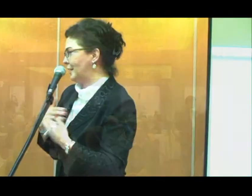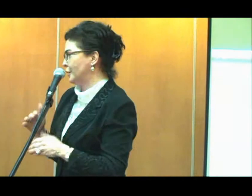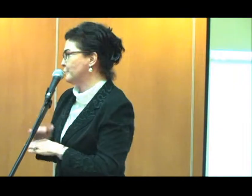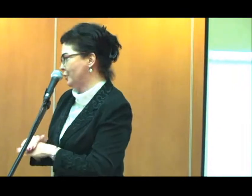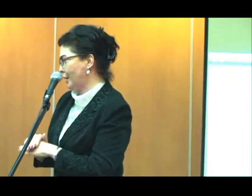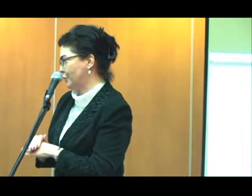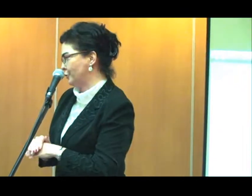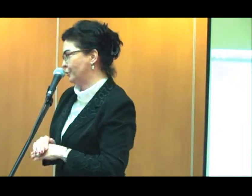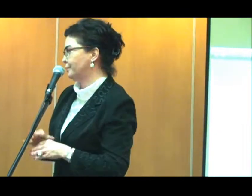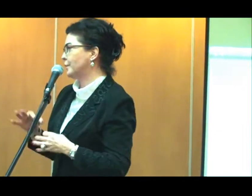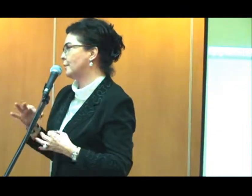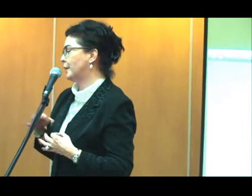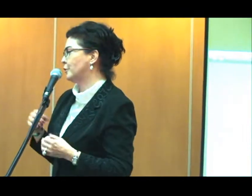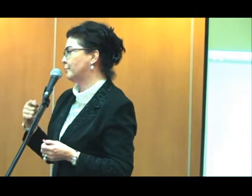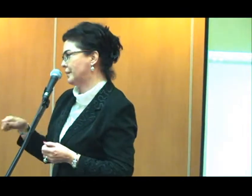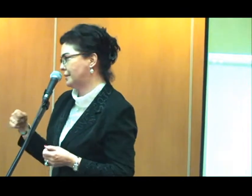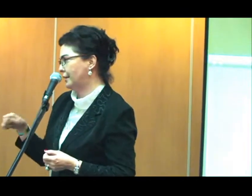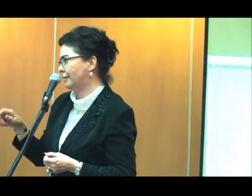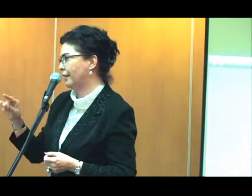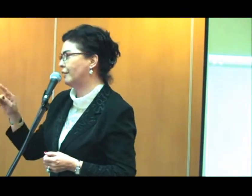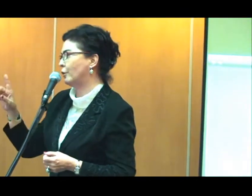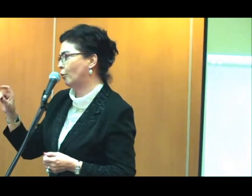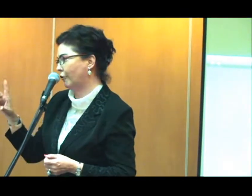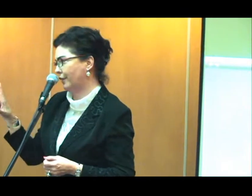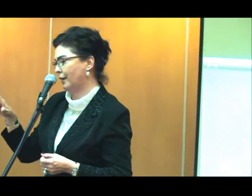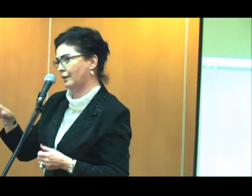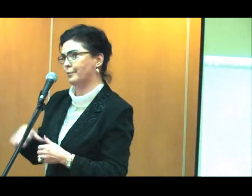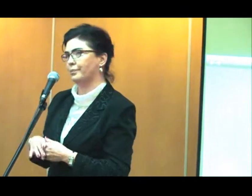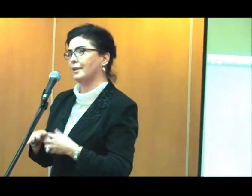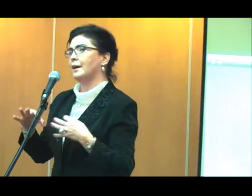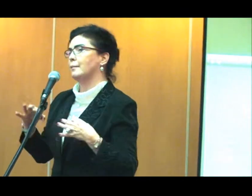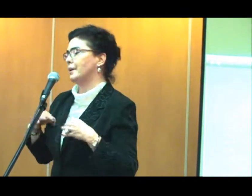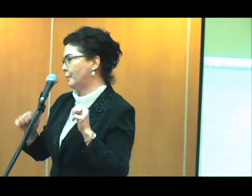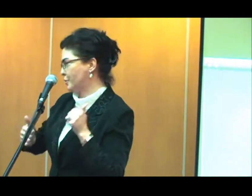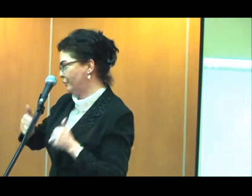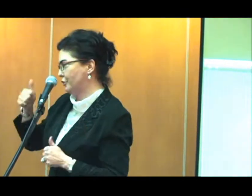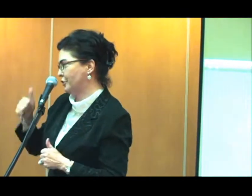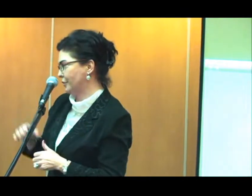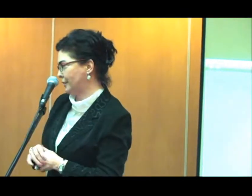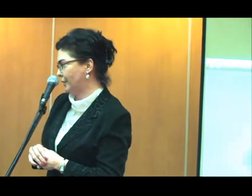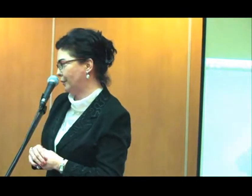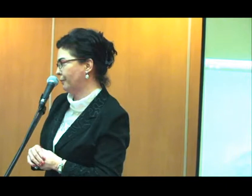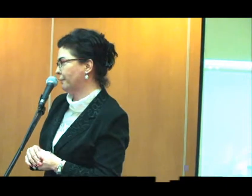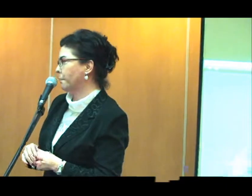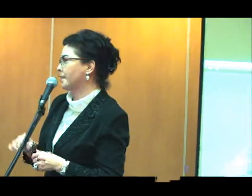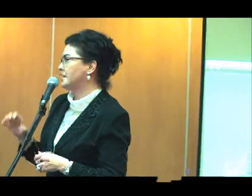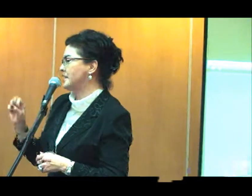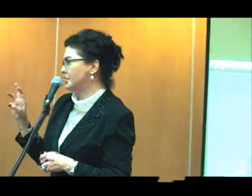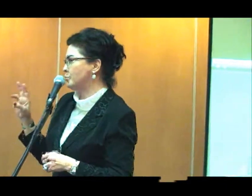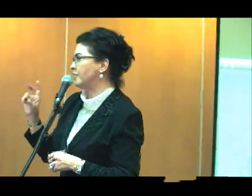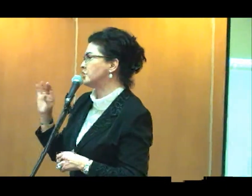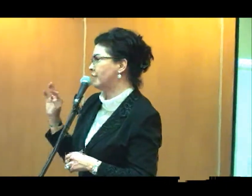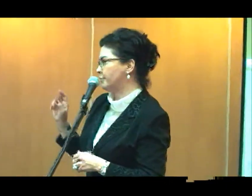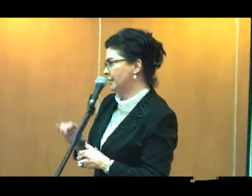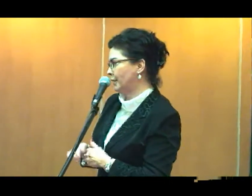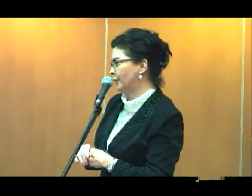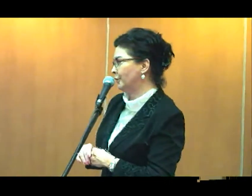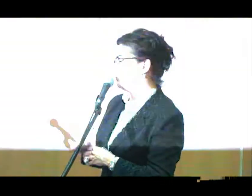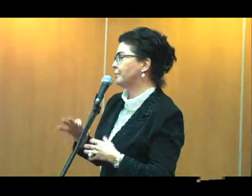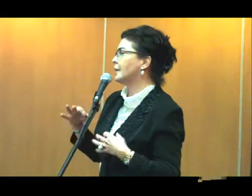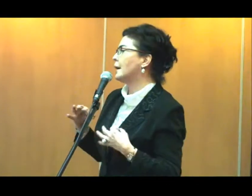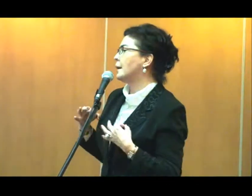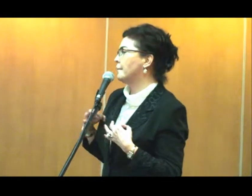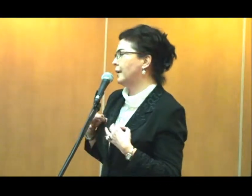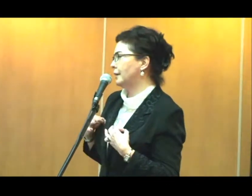Naszych kochanych przyjaciół, panią prezydent Ewę Łowkin, pana przewodniczącego Stanisława